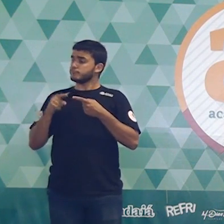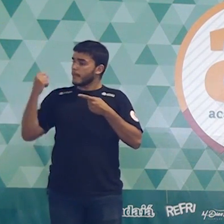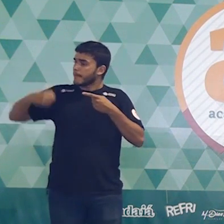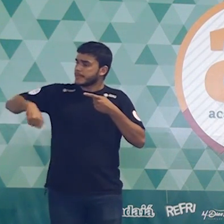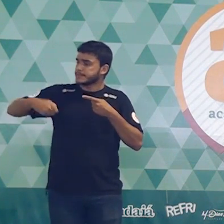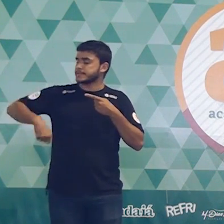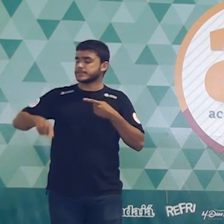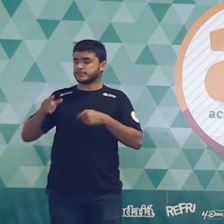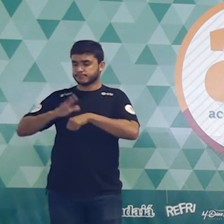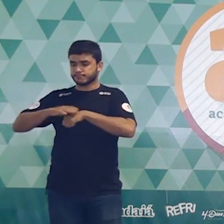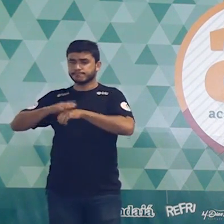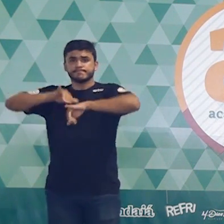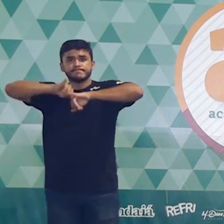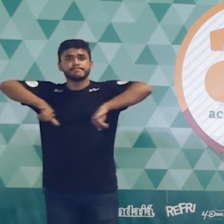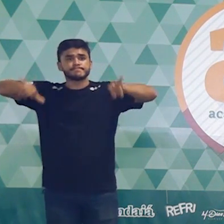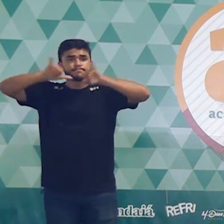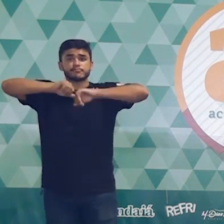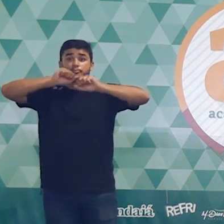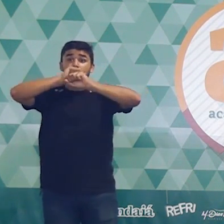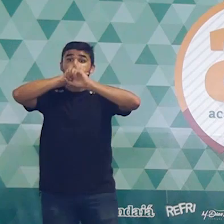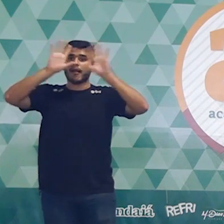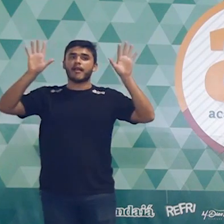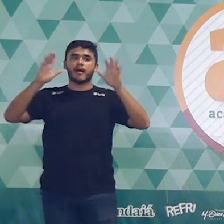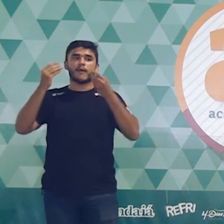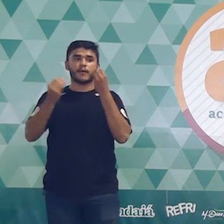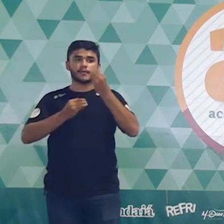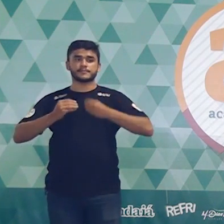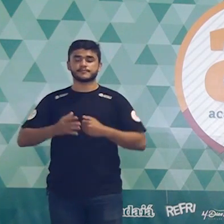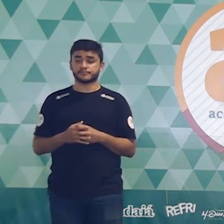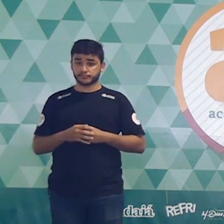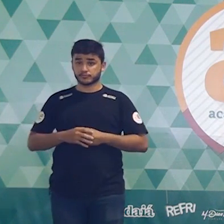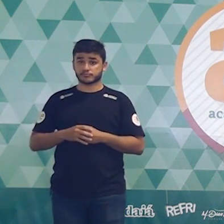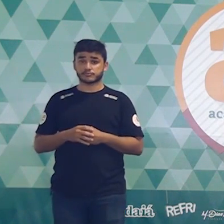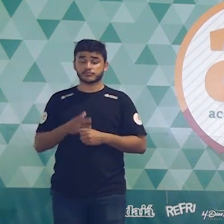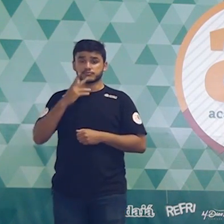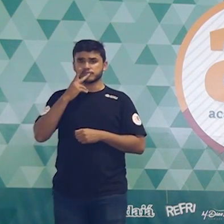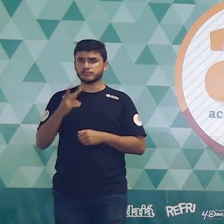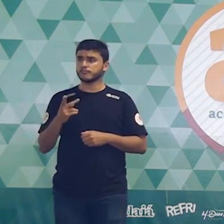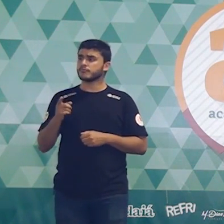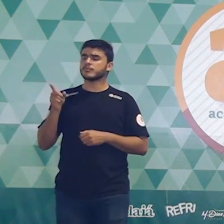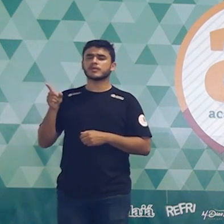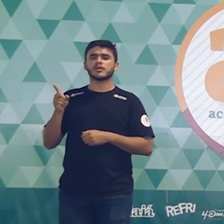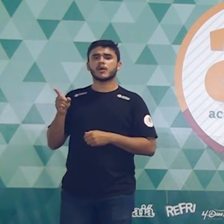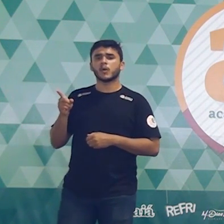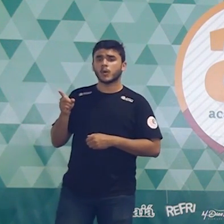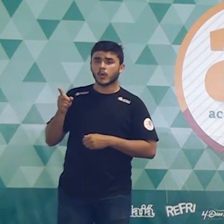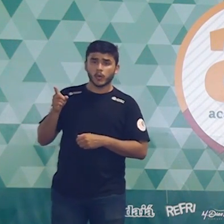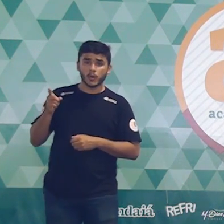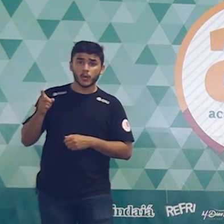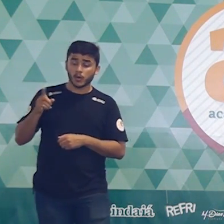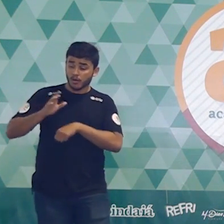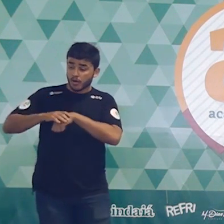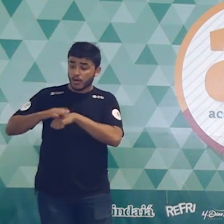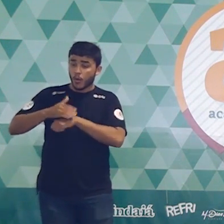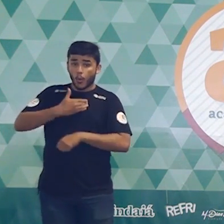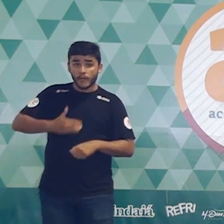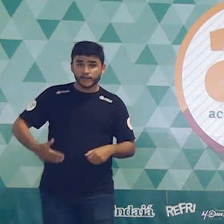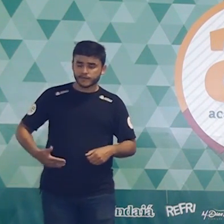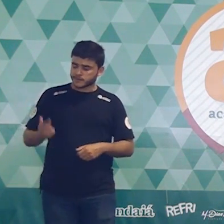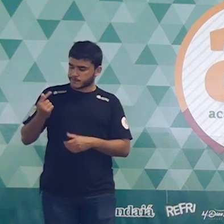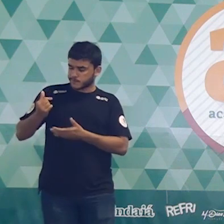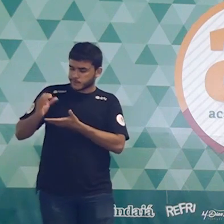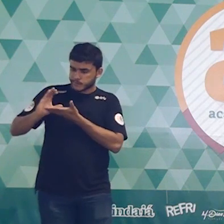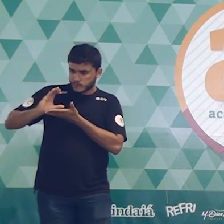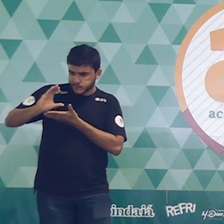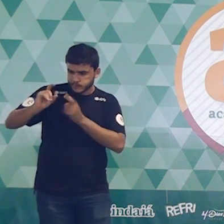é o que a gente mais pede. Na nossa redação, o que é que governo costuma fazer? Ou ele intensifica investimentos em